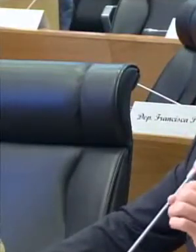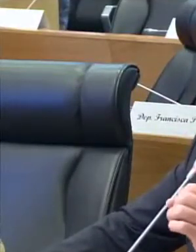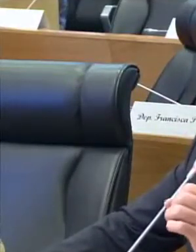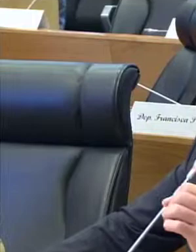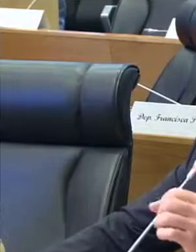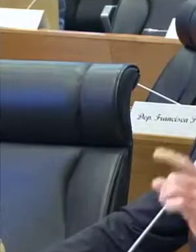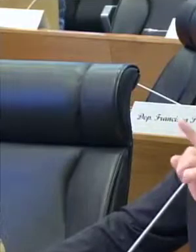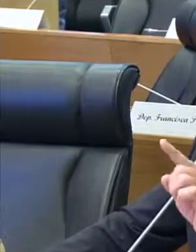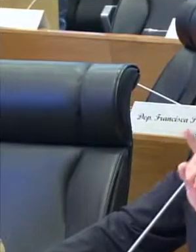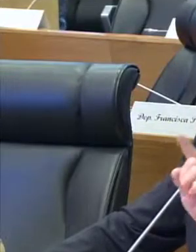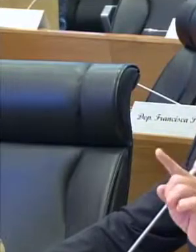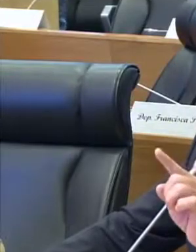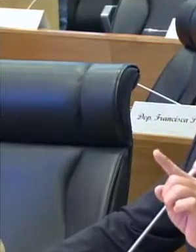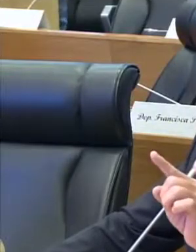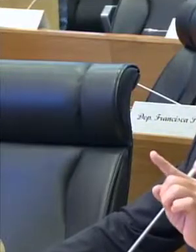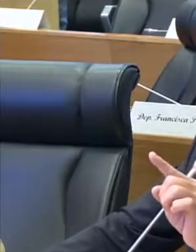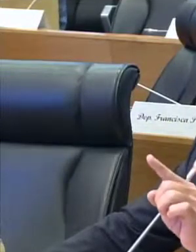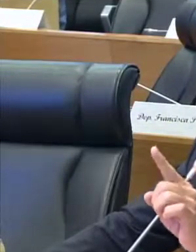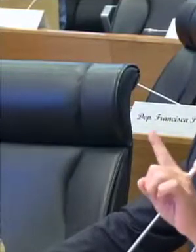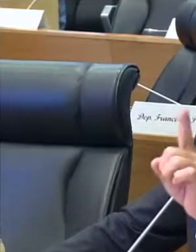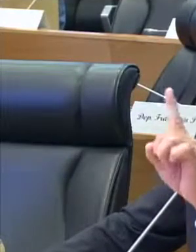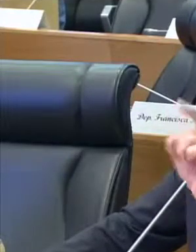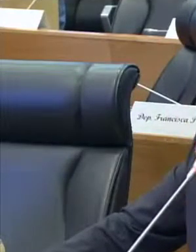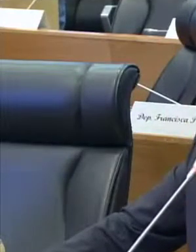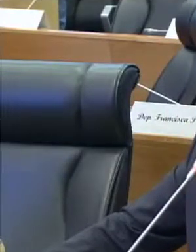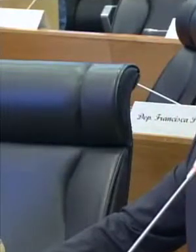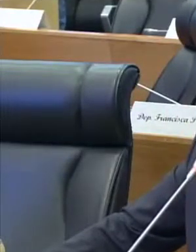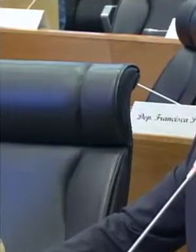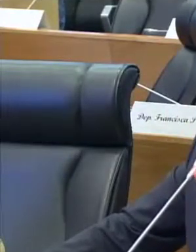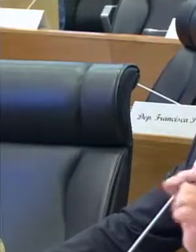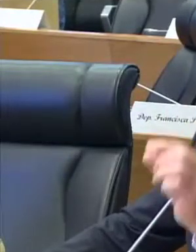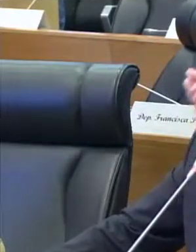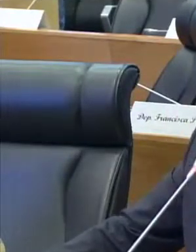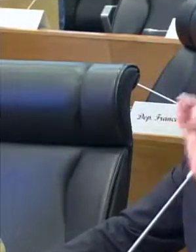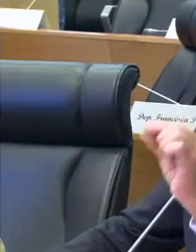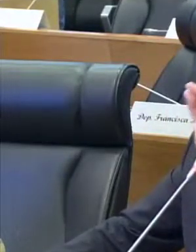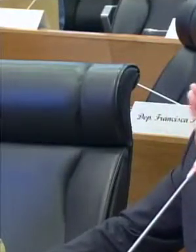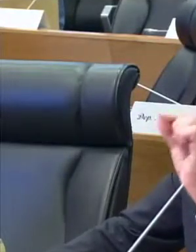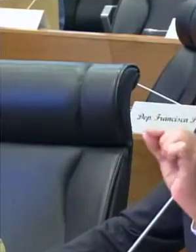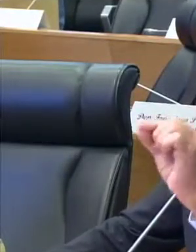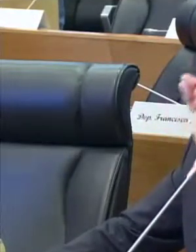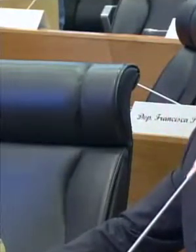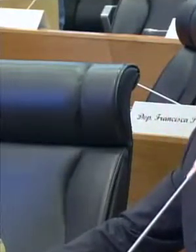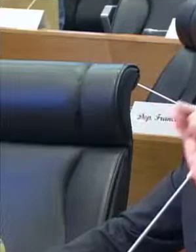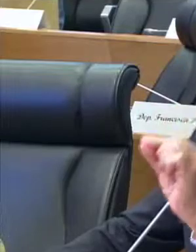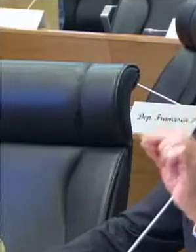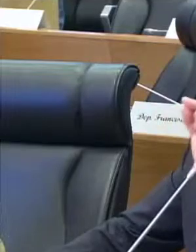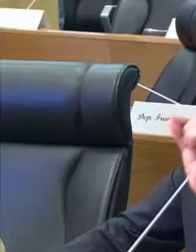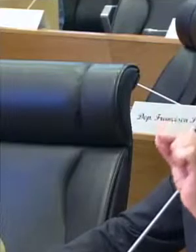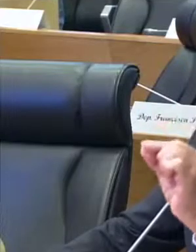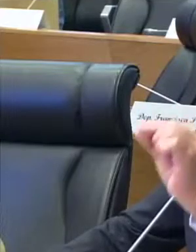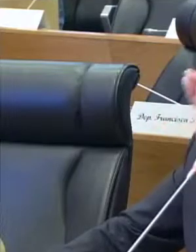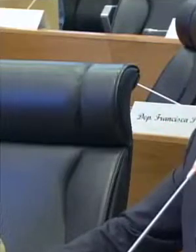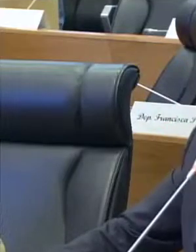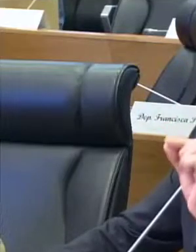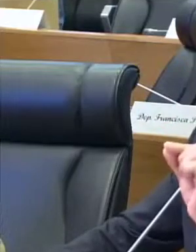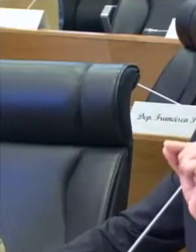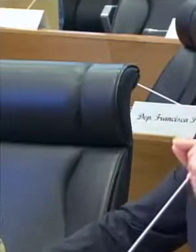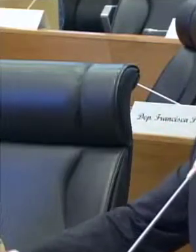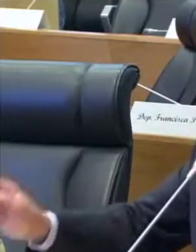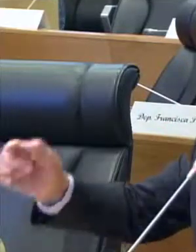alguma situação. Essa questão dos ônibus não é do Estado. O governo federal disponibiliza ônibus